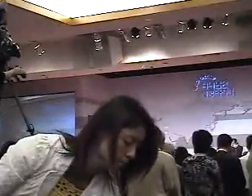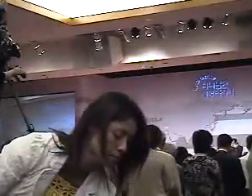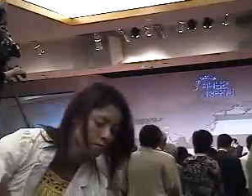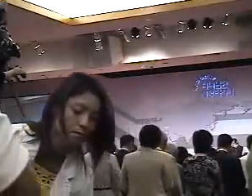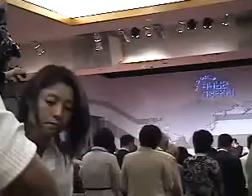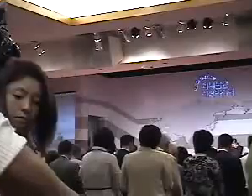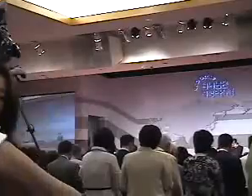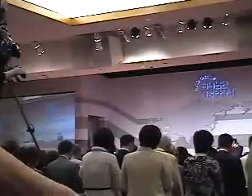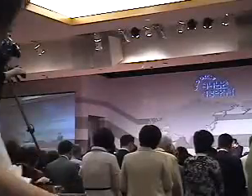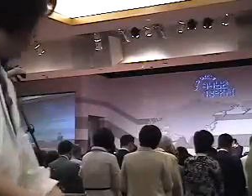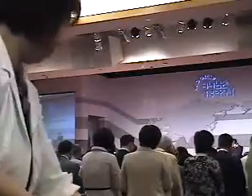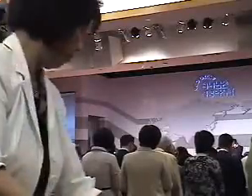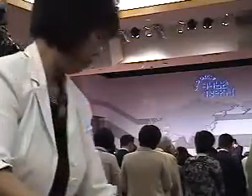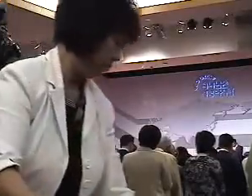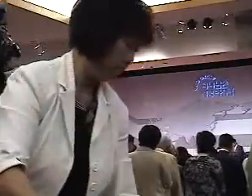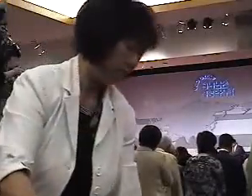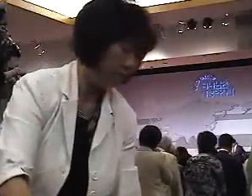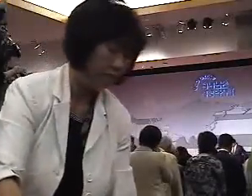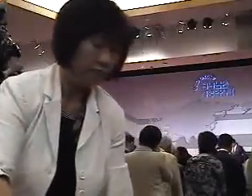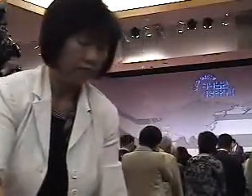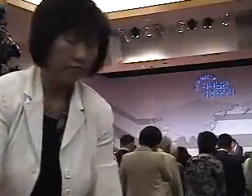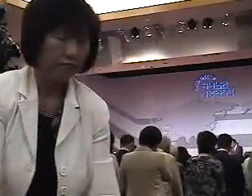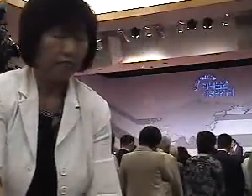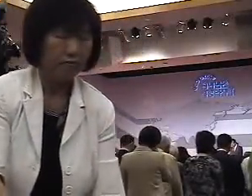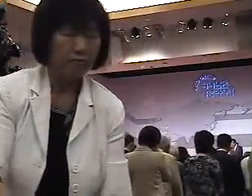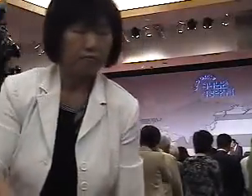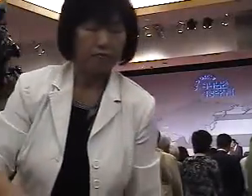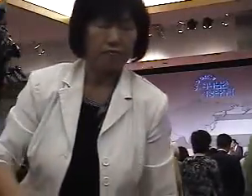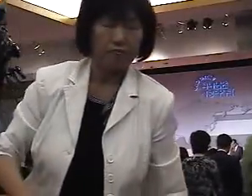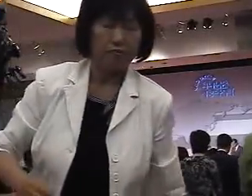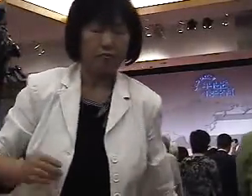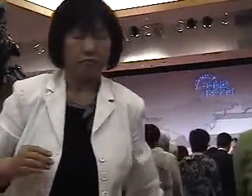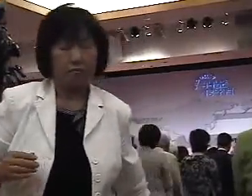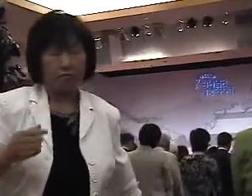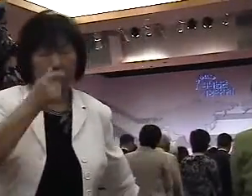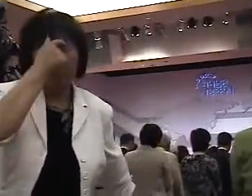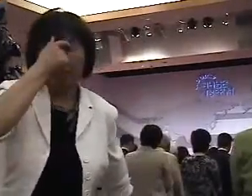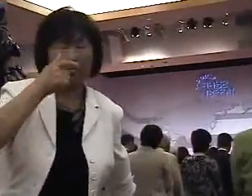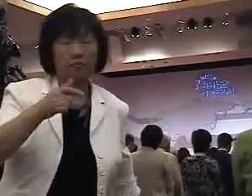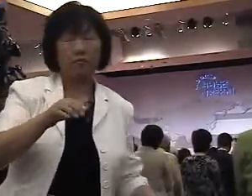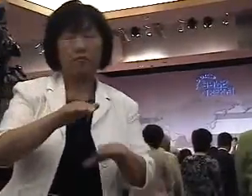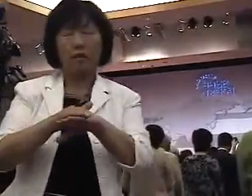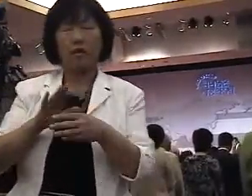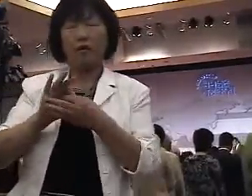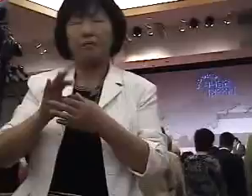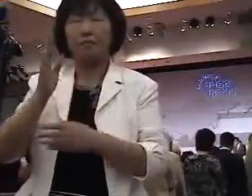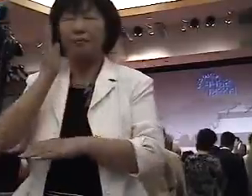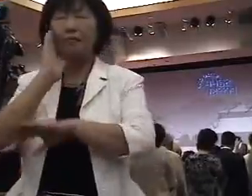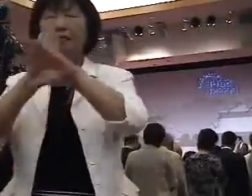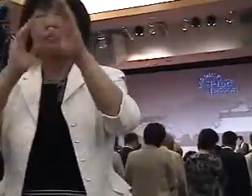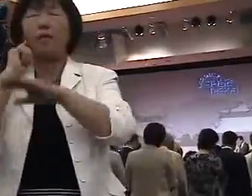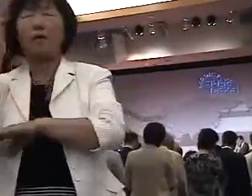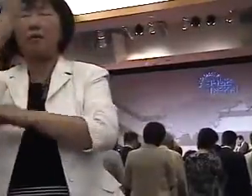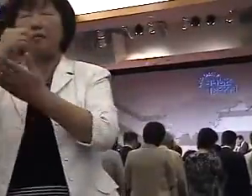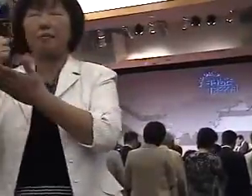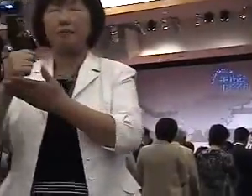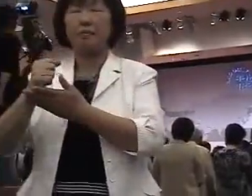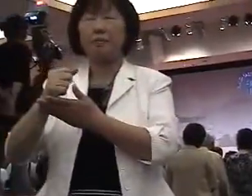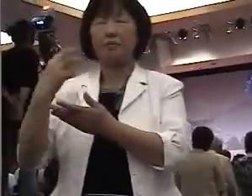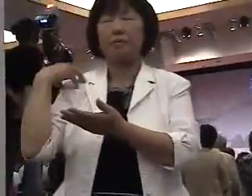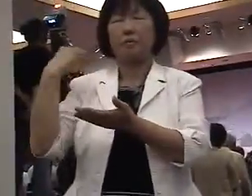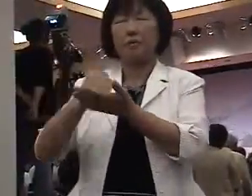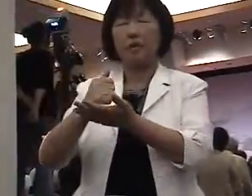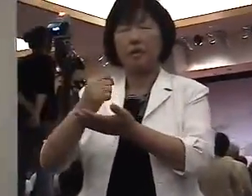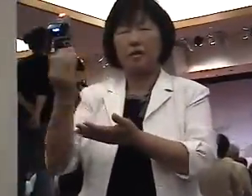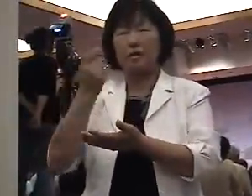합심을 얻기도 하겠습니다. 주님, 오늘 예배를 통하여 하늘의 영광을 맛보게 하여 주시옵소서. 김성우 목사님을 성령의 능력으로 붙들어